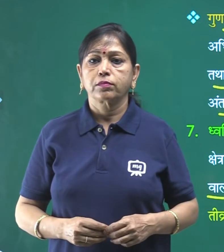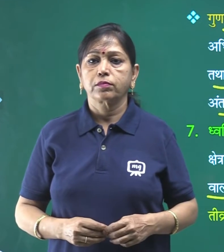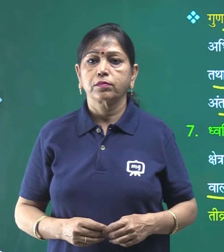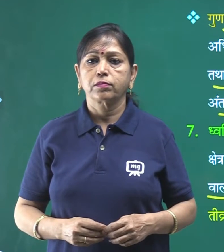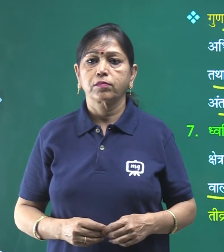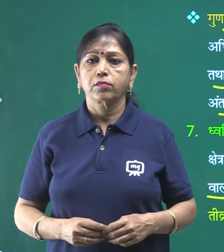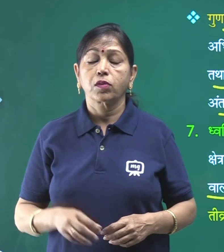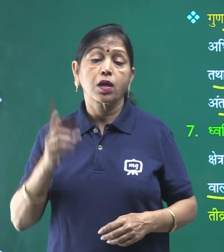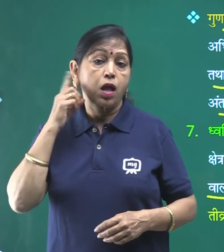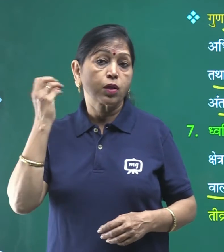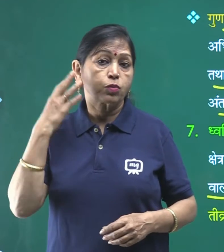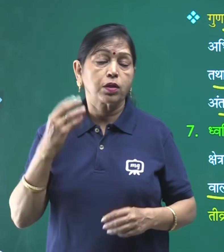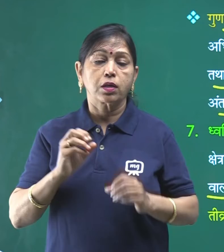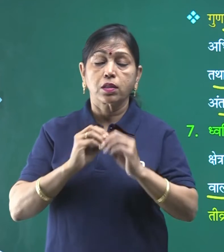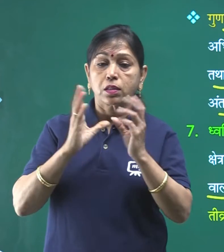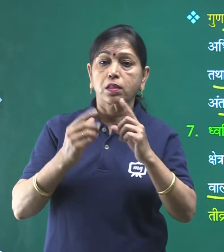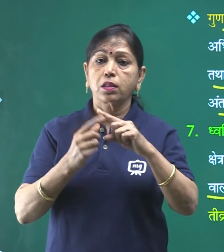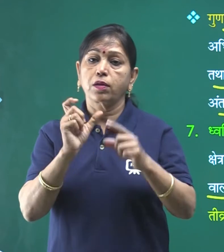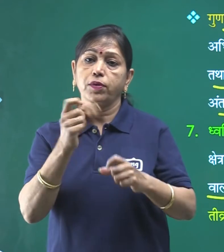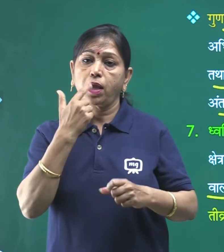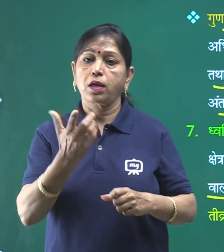ध्वनि की तीव्रता कहते हैं।